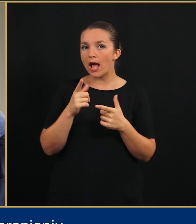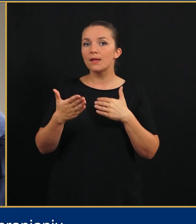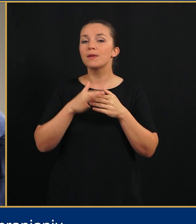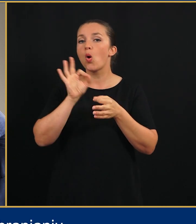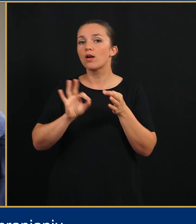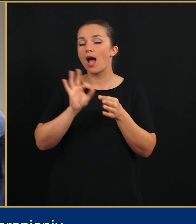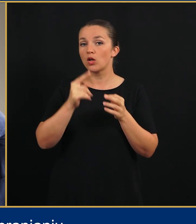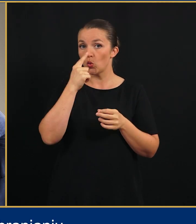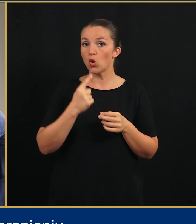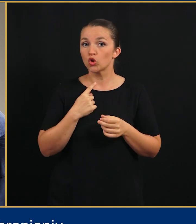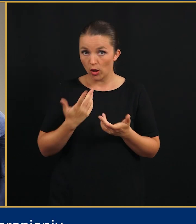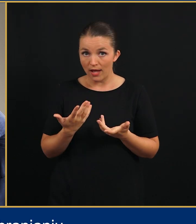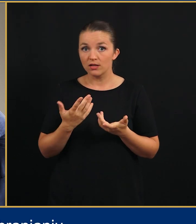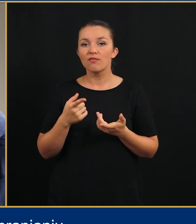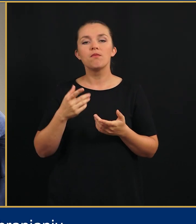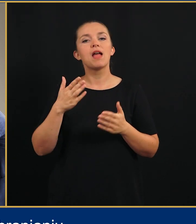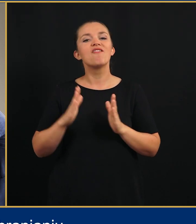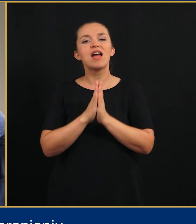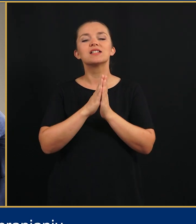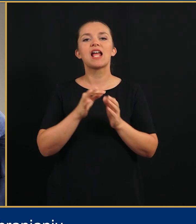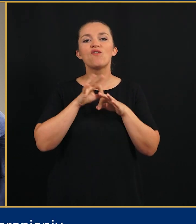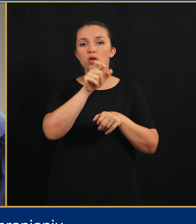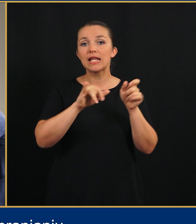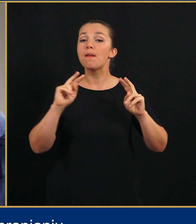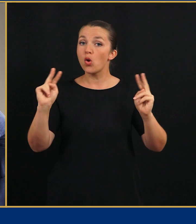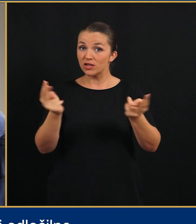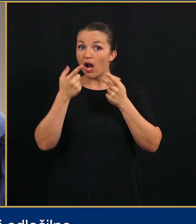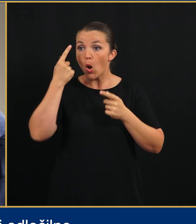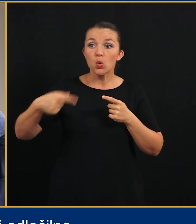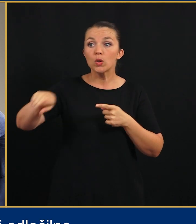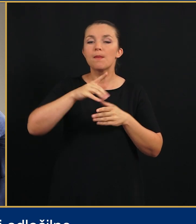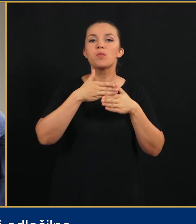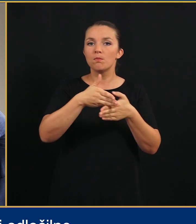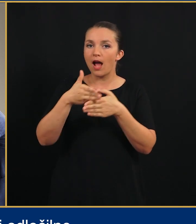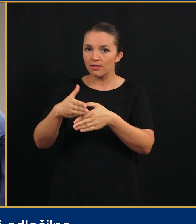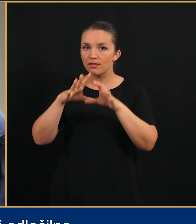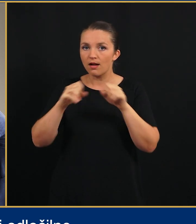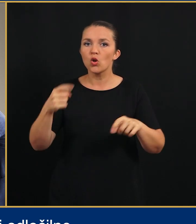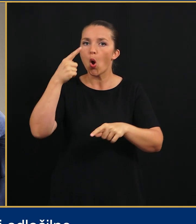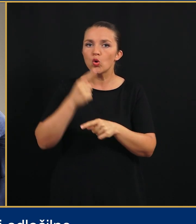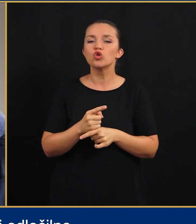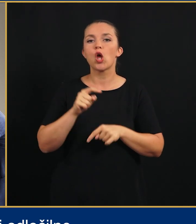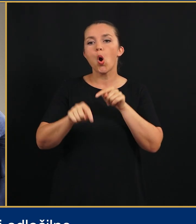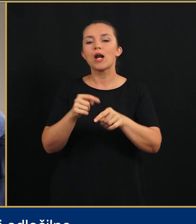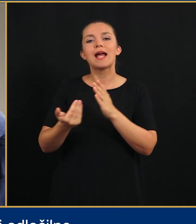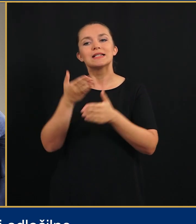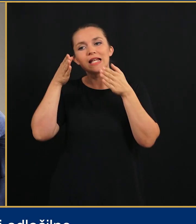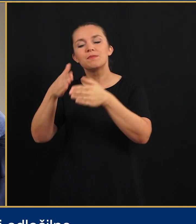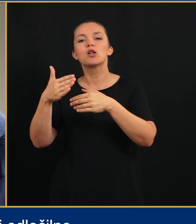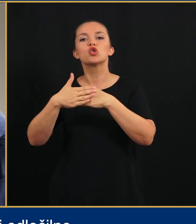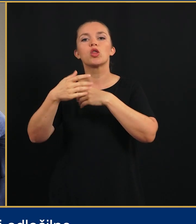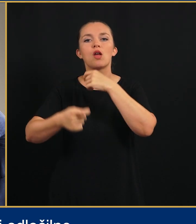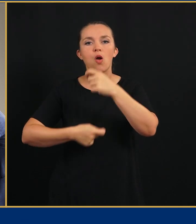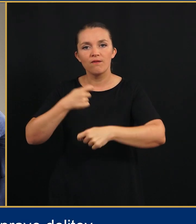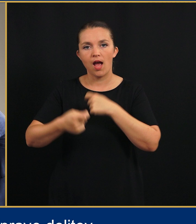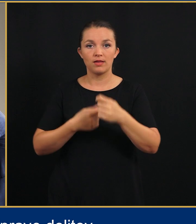pri ohranjanju dostojanstva, je verske voditelje pozvala, naj ljudem pomagajo narediti odločilne korake v smer